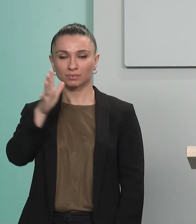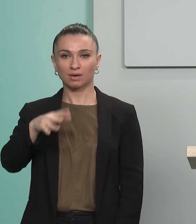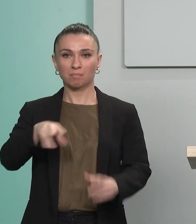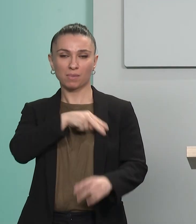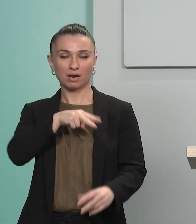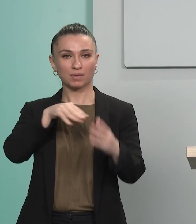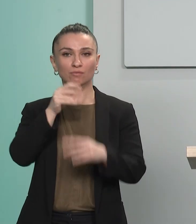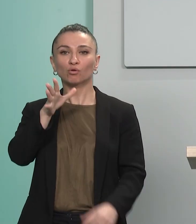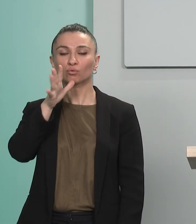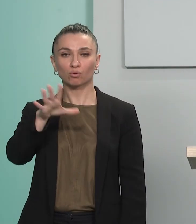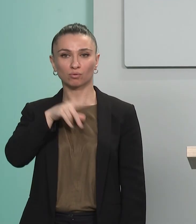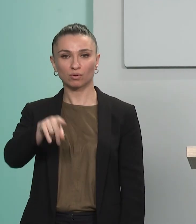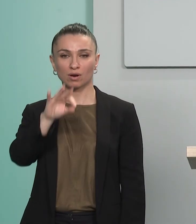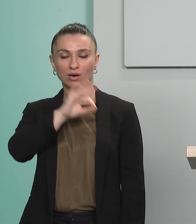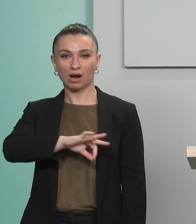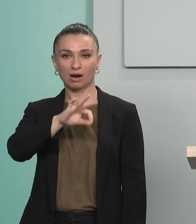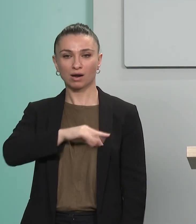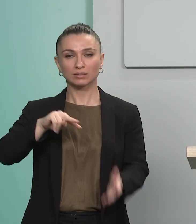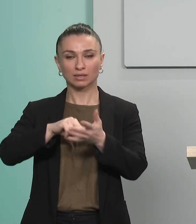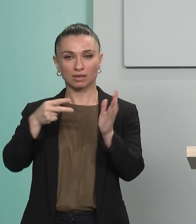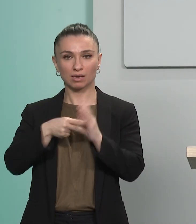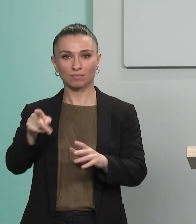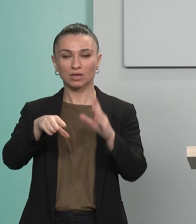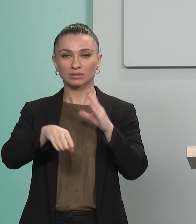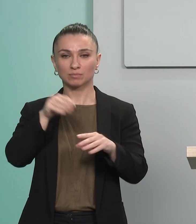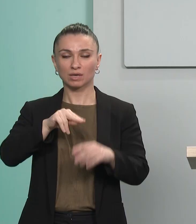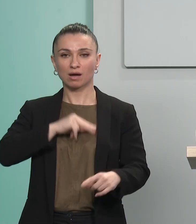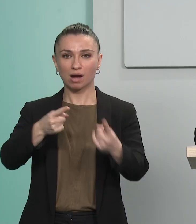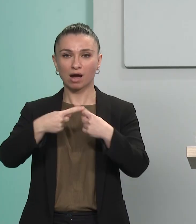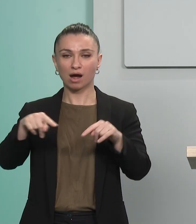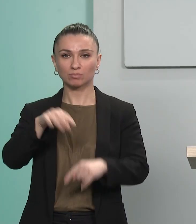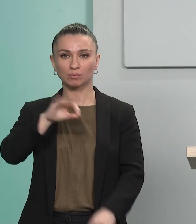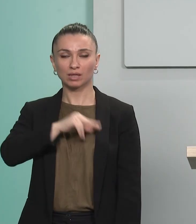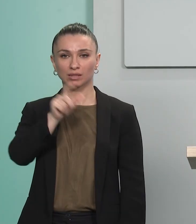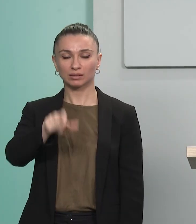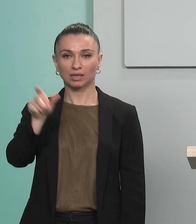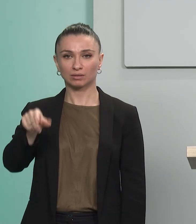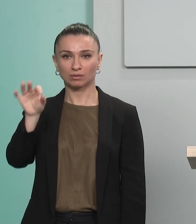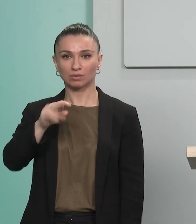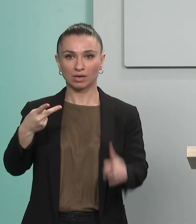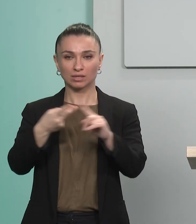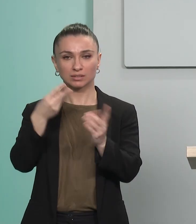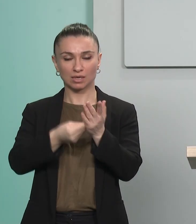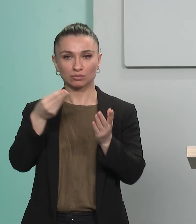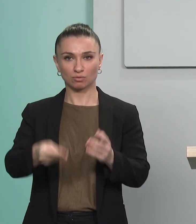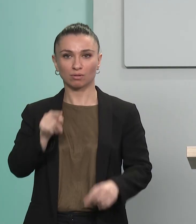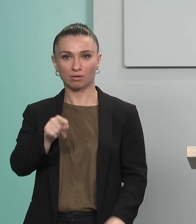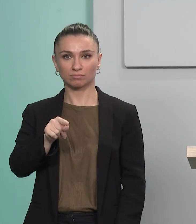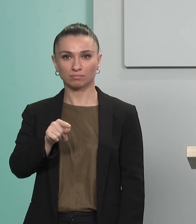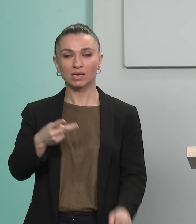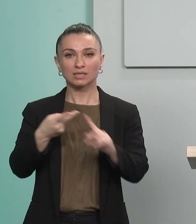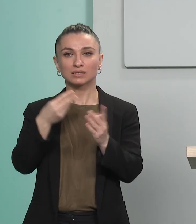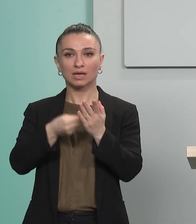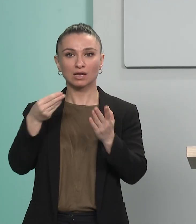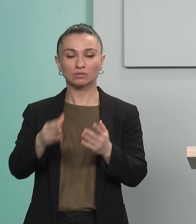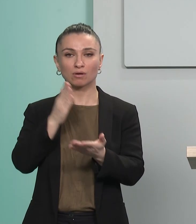პარლამენტის არჩევნების დროს გამოყენებულ ტაქტიკას საარჩევნო ადმინისტრაციის თანამშრომლებზე ზეწოლისთვის.